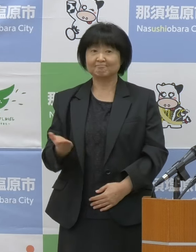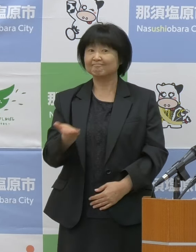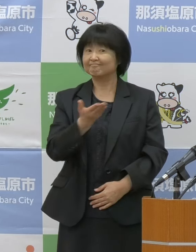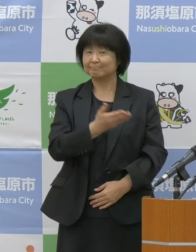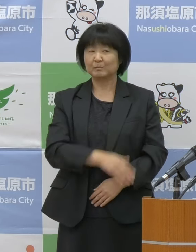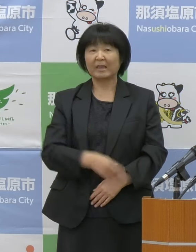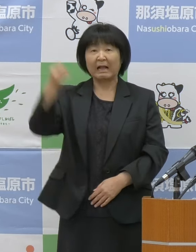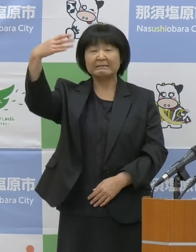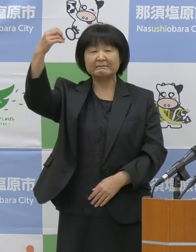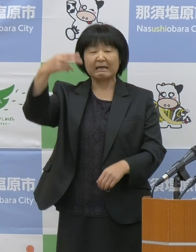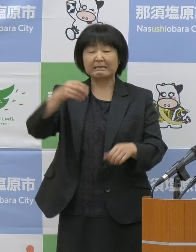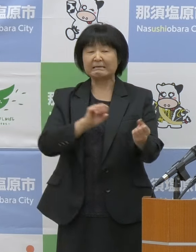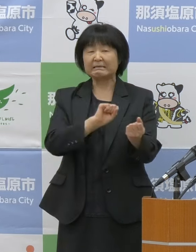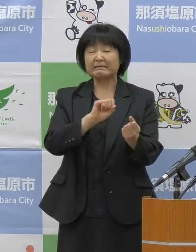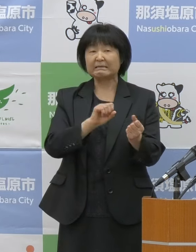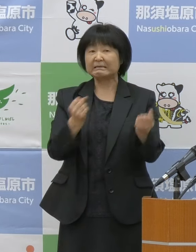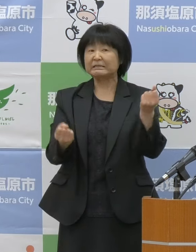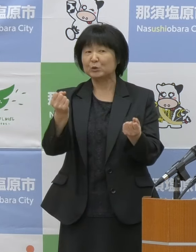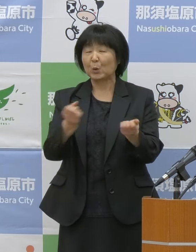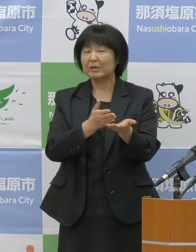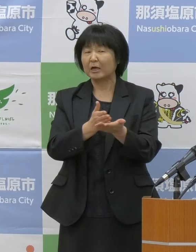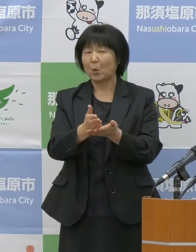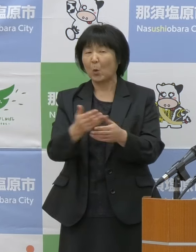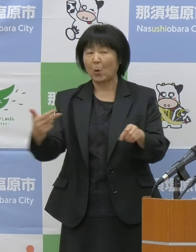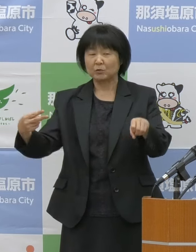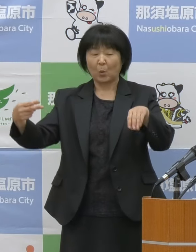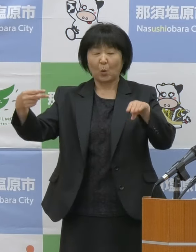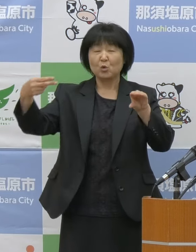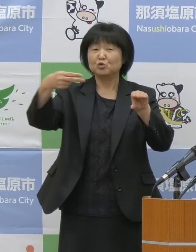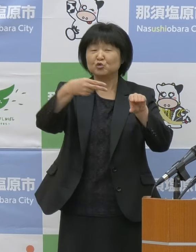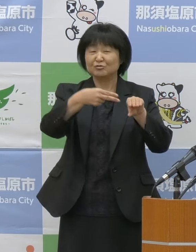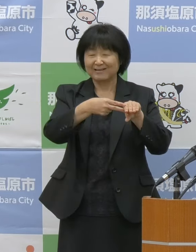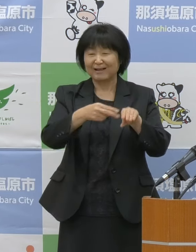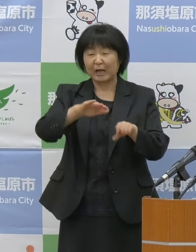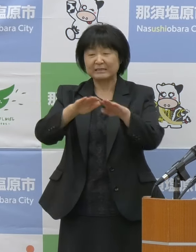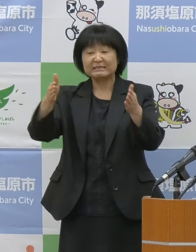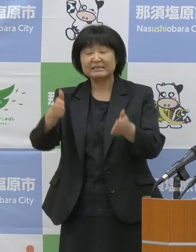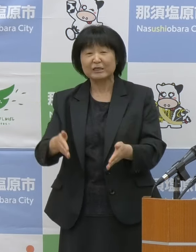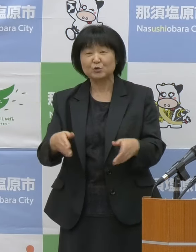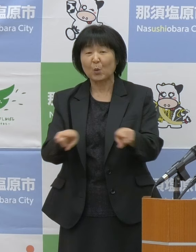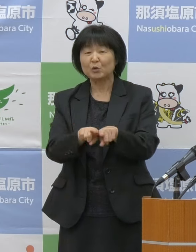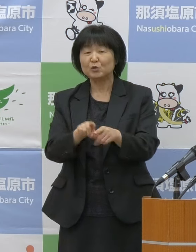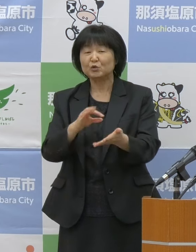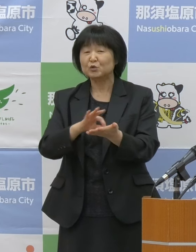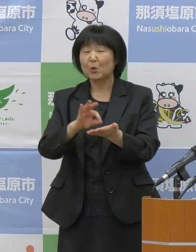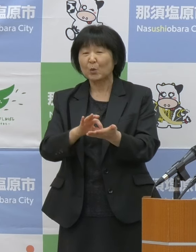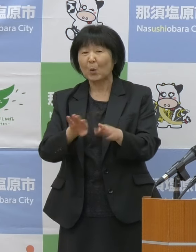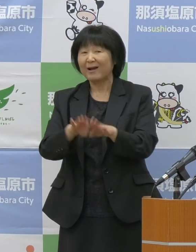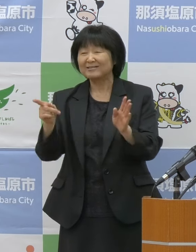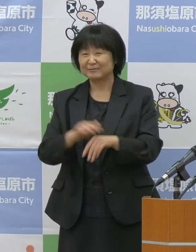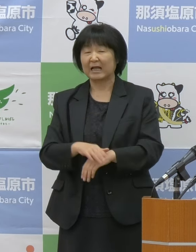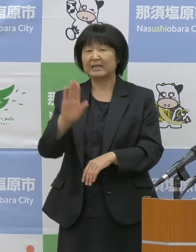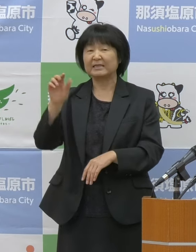に電気自動車用充電設備の供用開始についてであります。テラモーターズ株式会社と